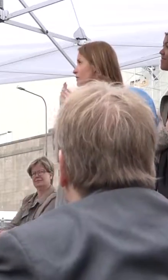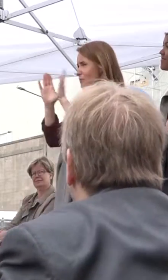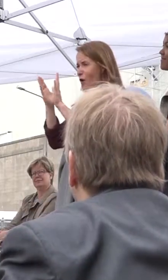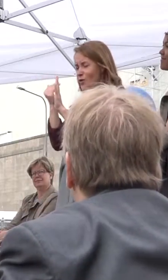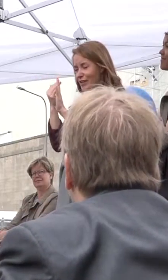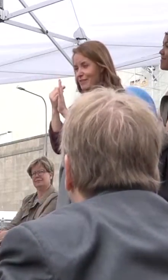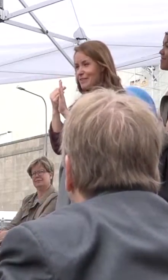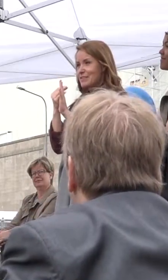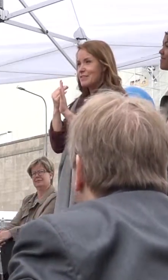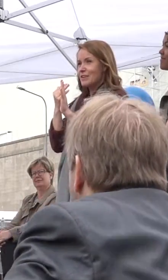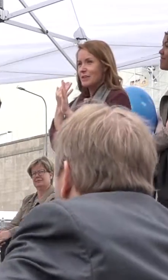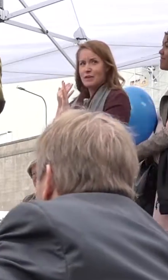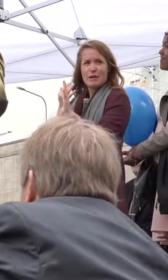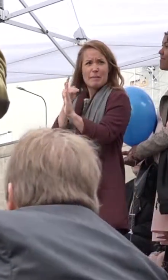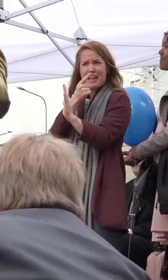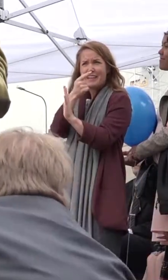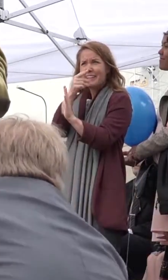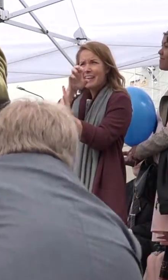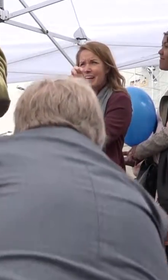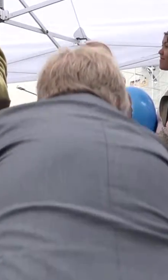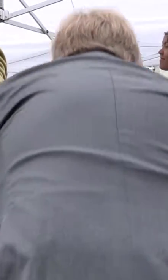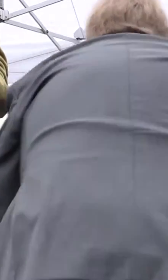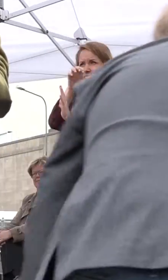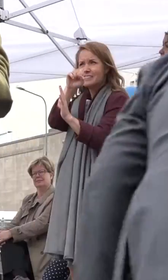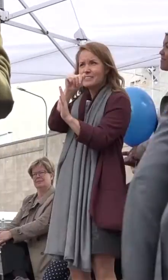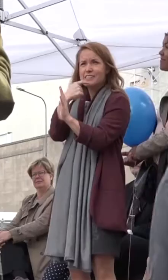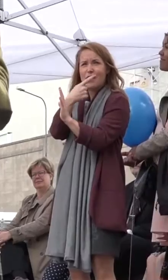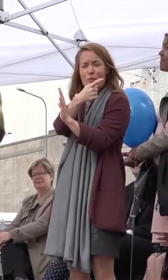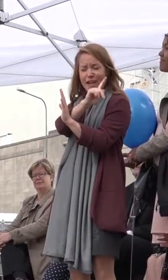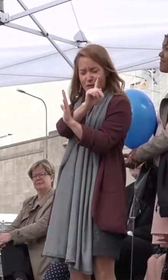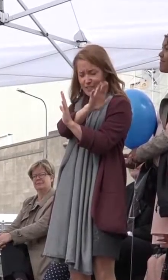Vänta, vad säger hon, Therese? Hon säger att